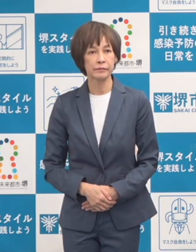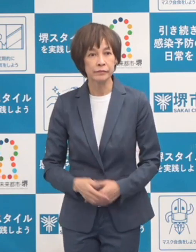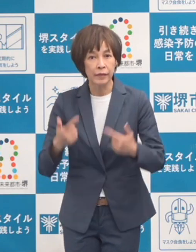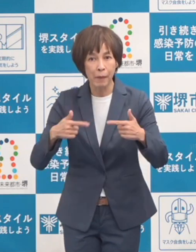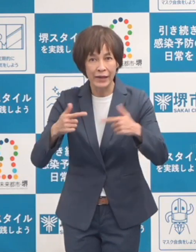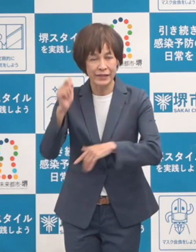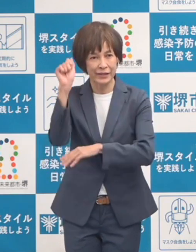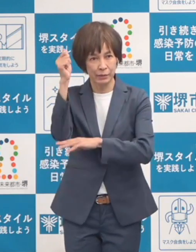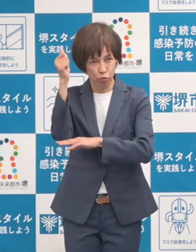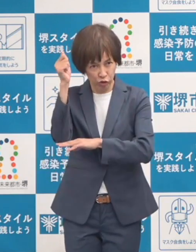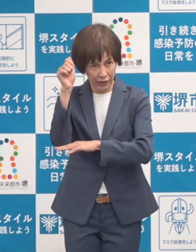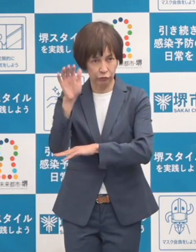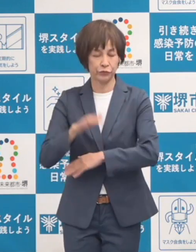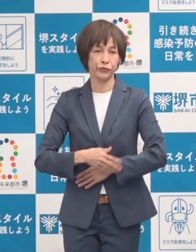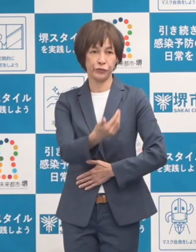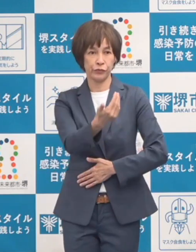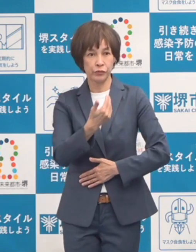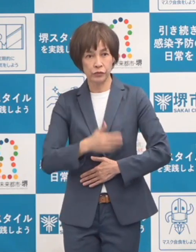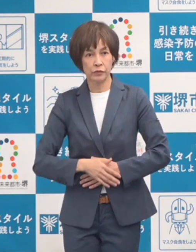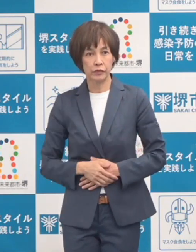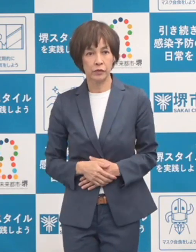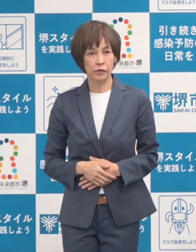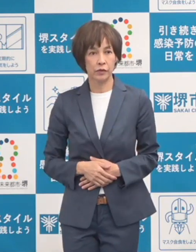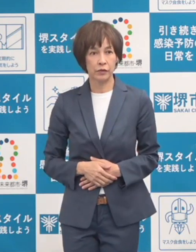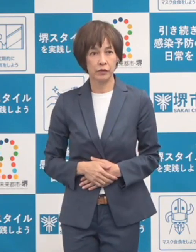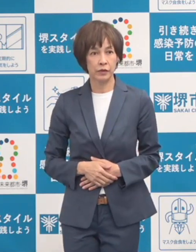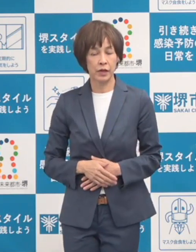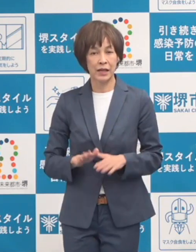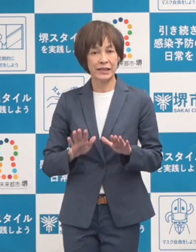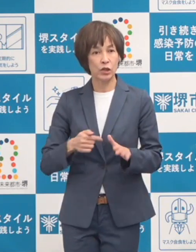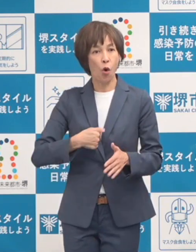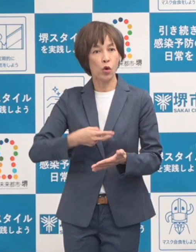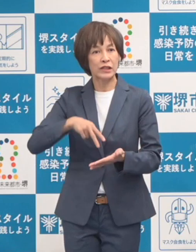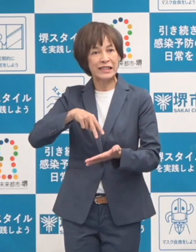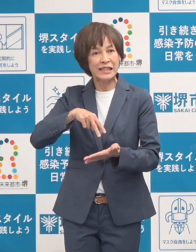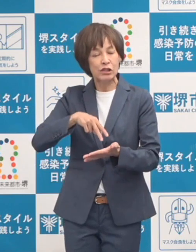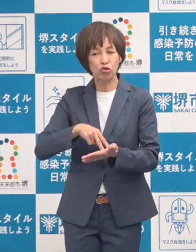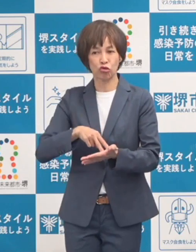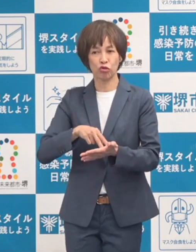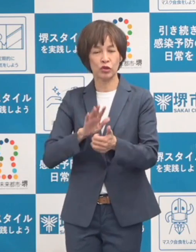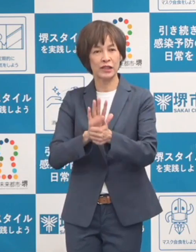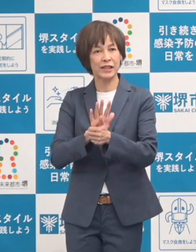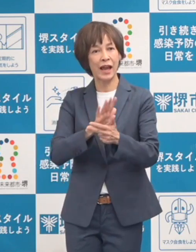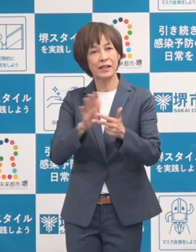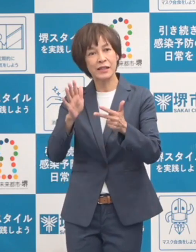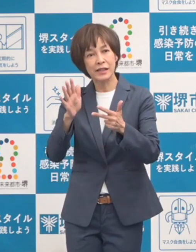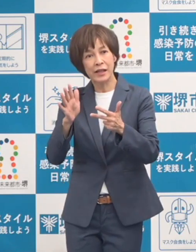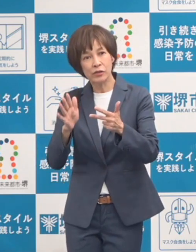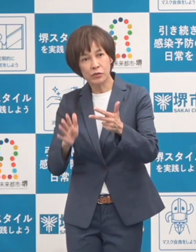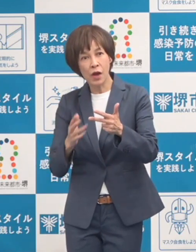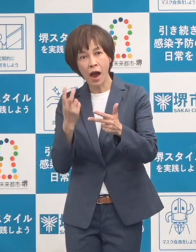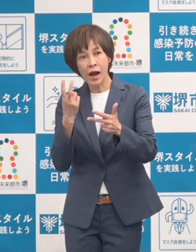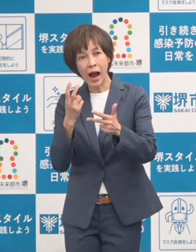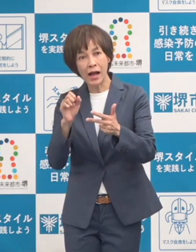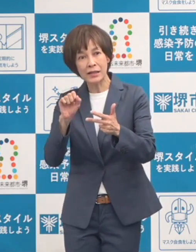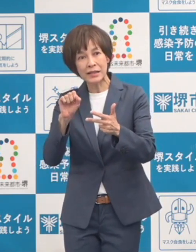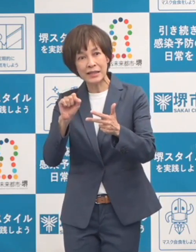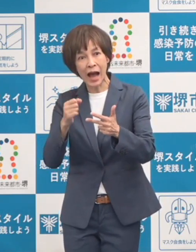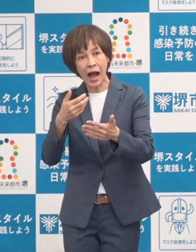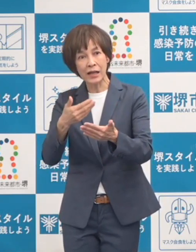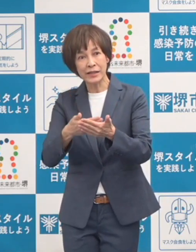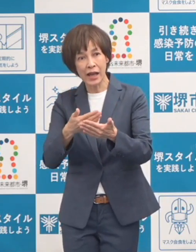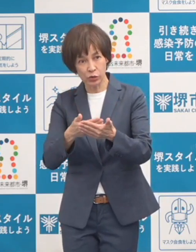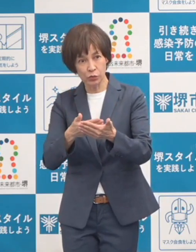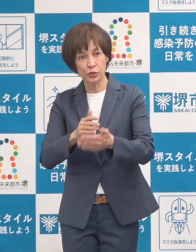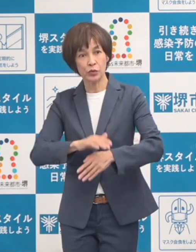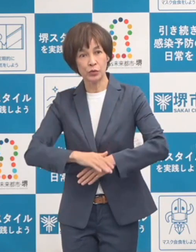毎日新聞の榊原です。児童自立支援施設に関する、住民監査請求が出ていると思うんです